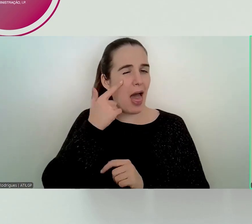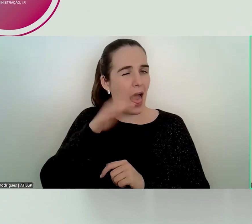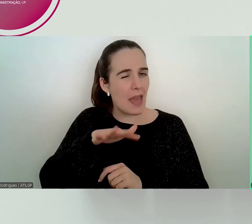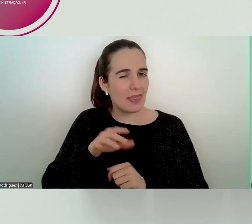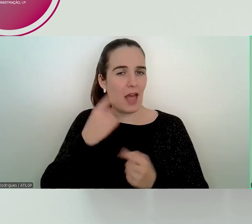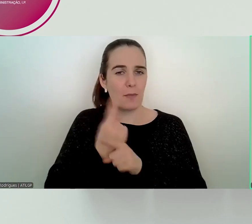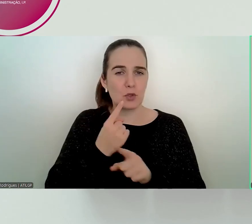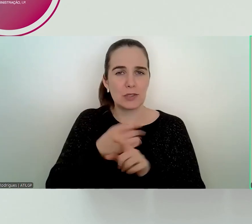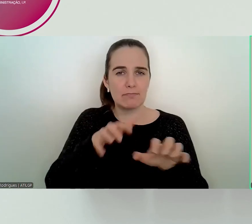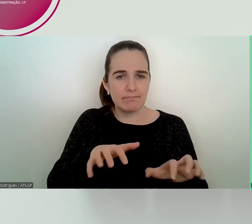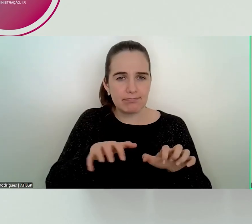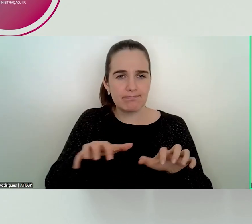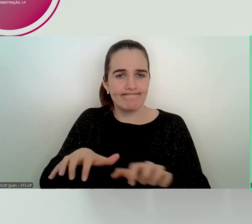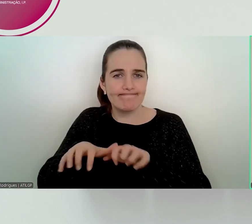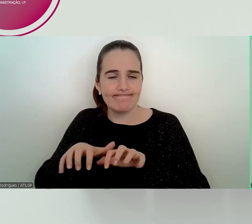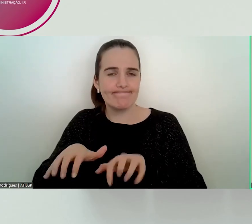da administração